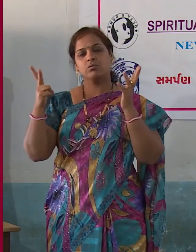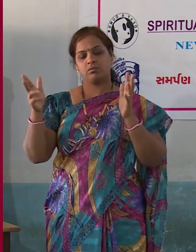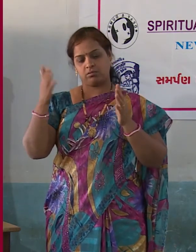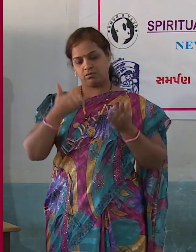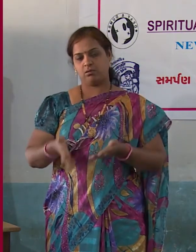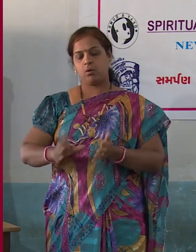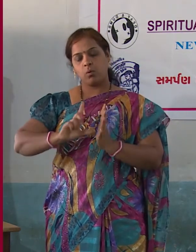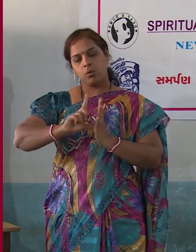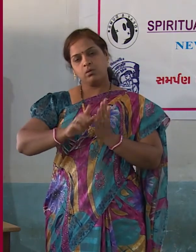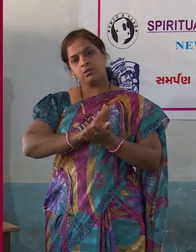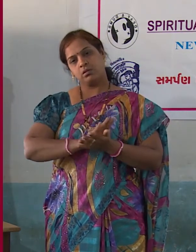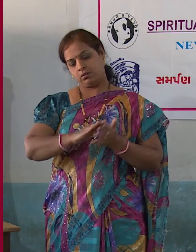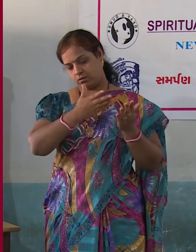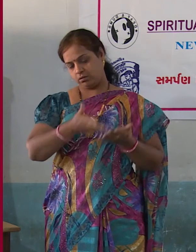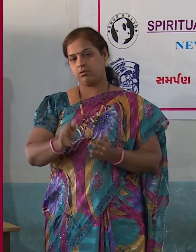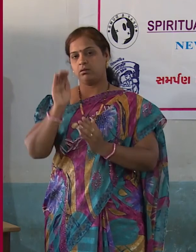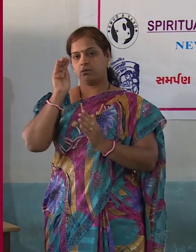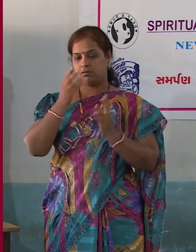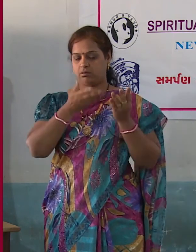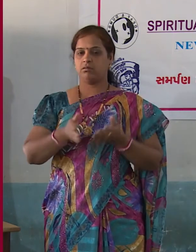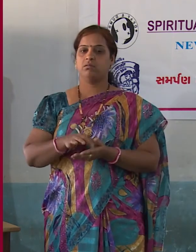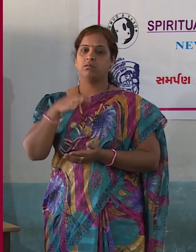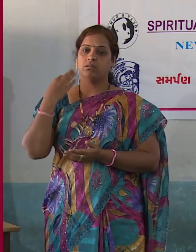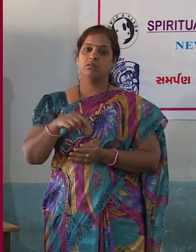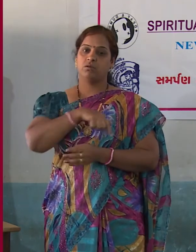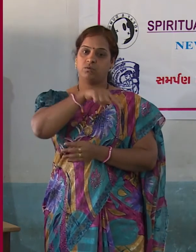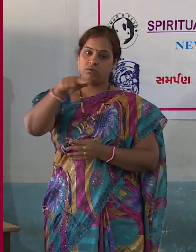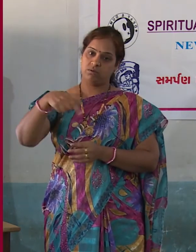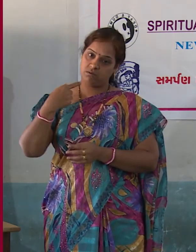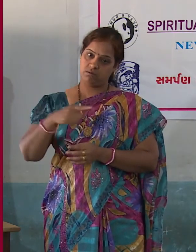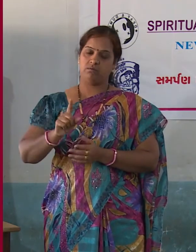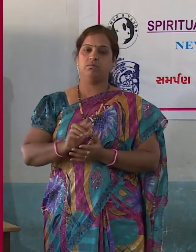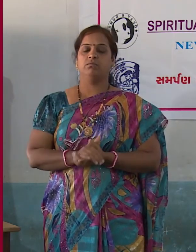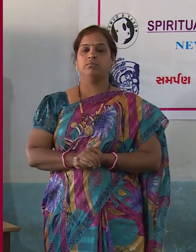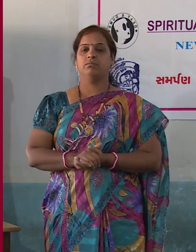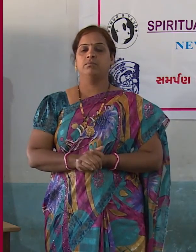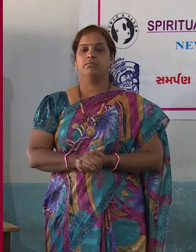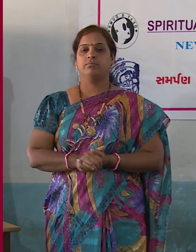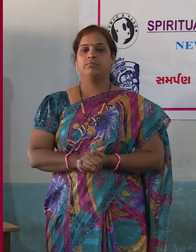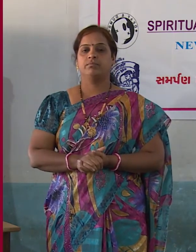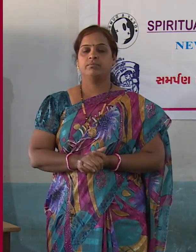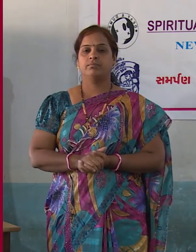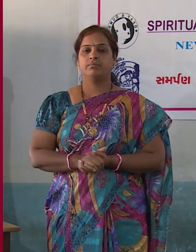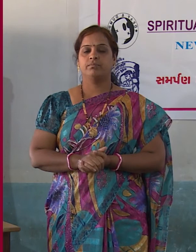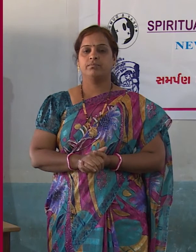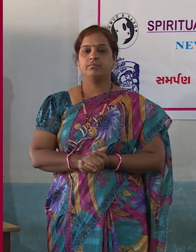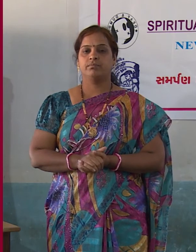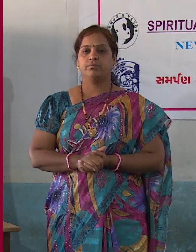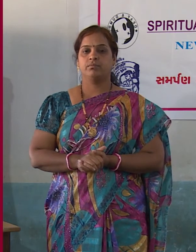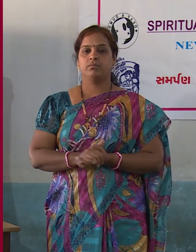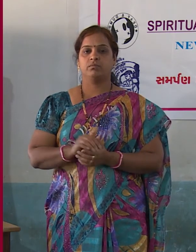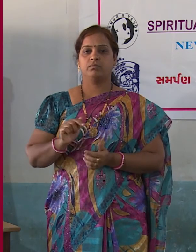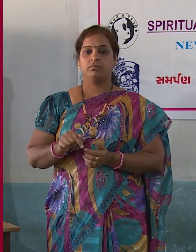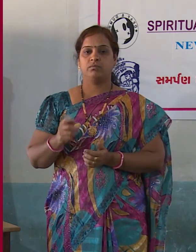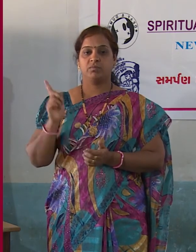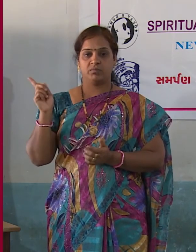परमात्मा शिव आकर के नई दुनिया की स्थापना का कार्य फिर शुरू करते। अब इस चित्र में